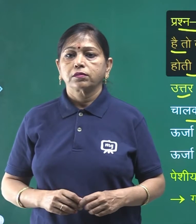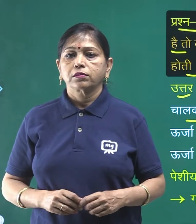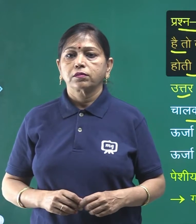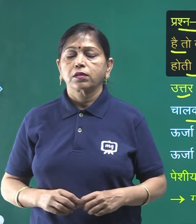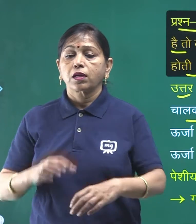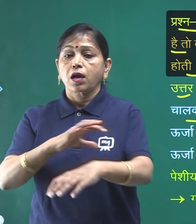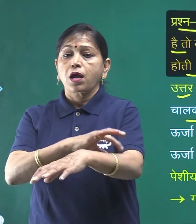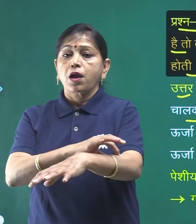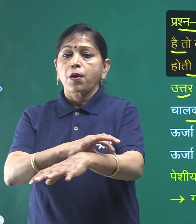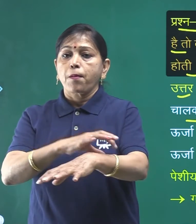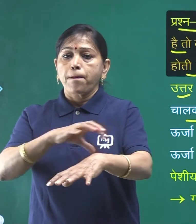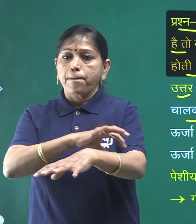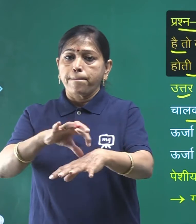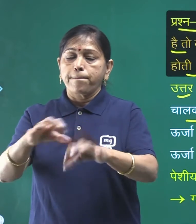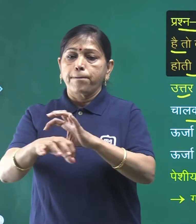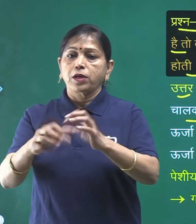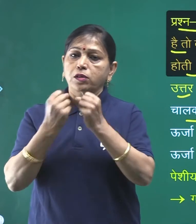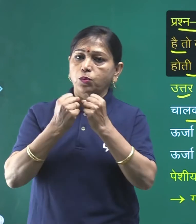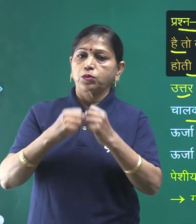पेशीय ऊर्जा